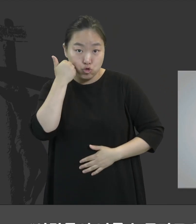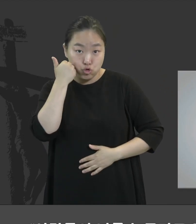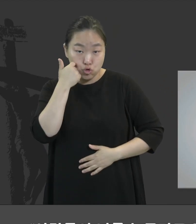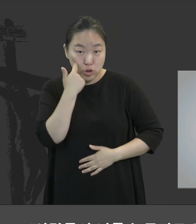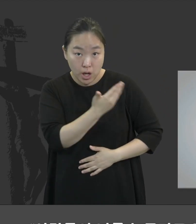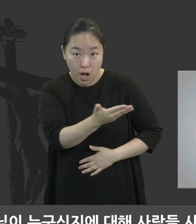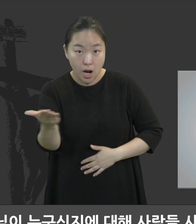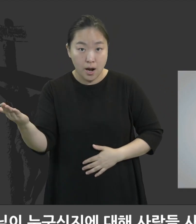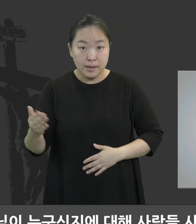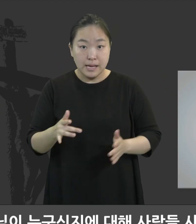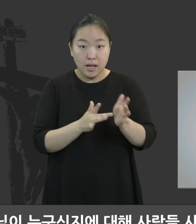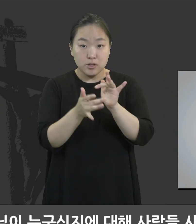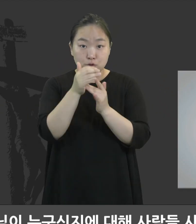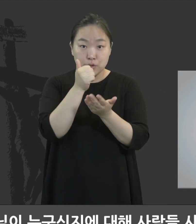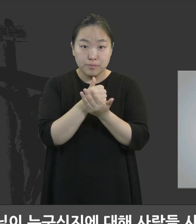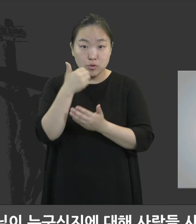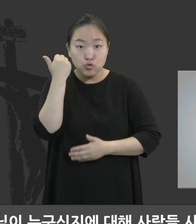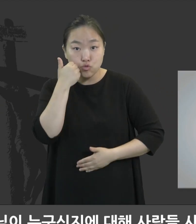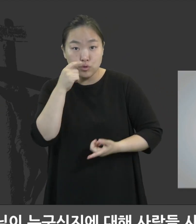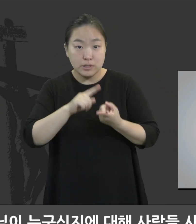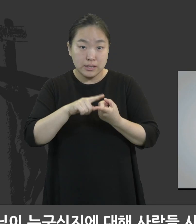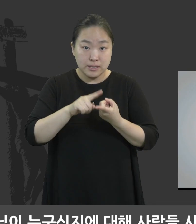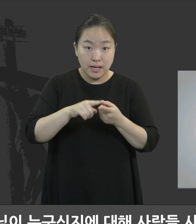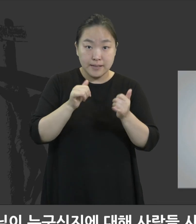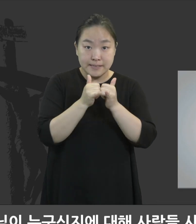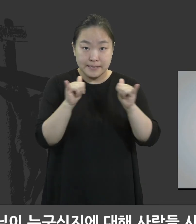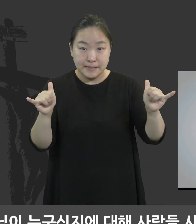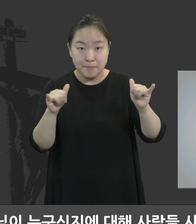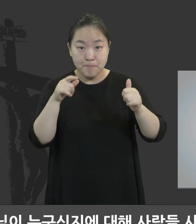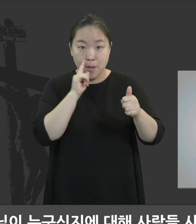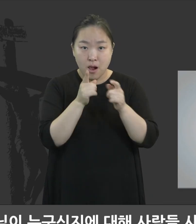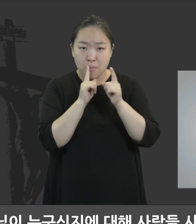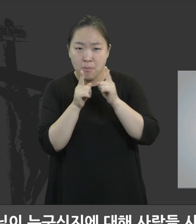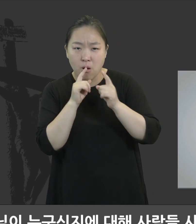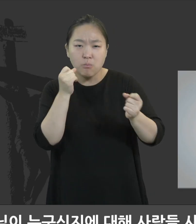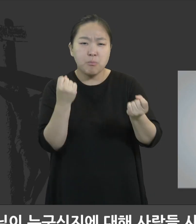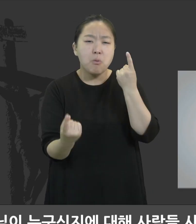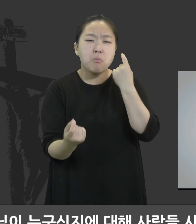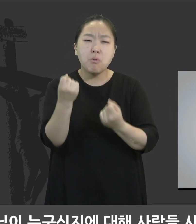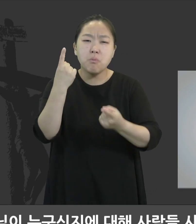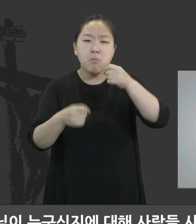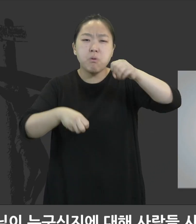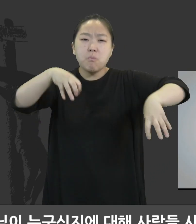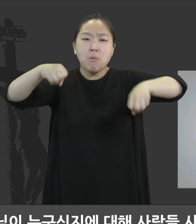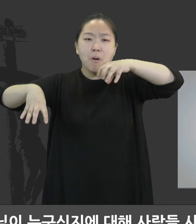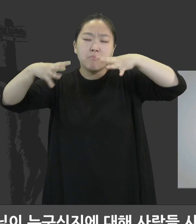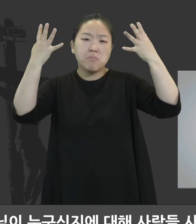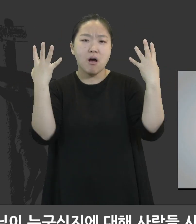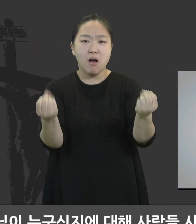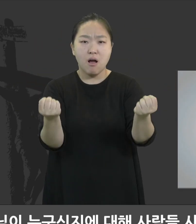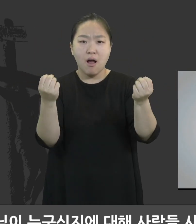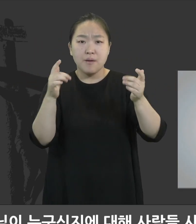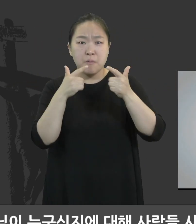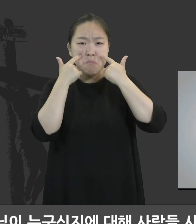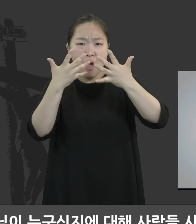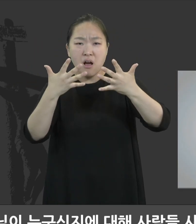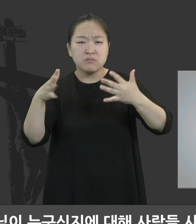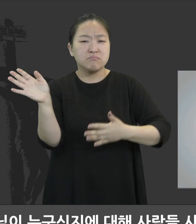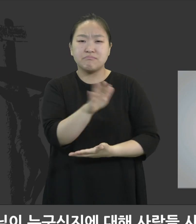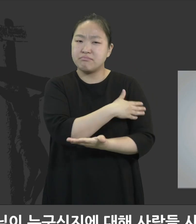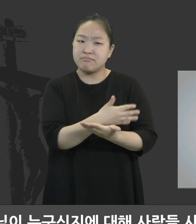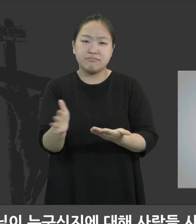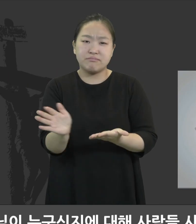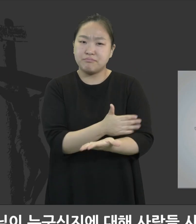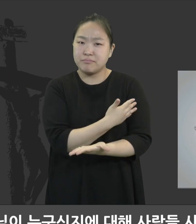누구라고 하느냐? 예수님이 누구신지에 대해 사람들 사이에 여러 의견이 있었지만 그중